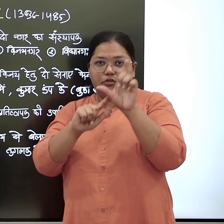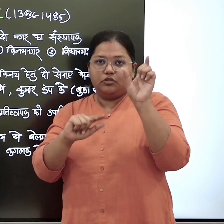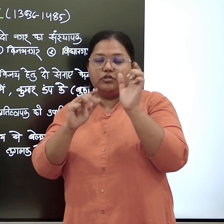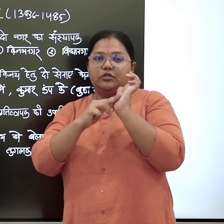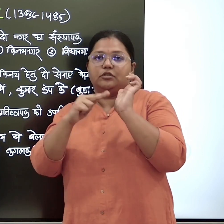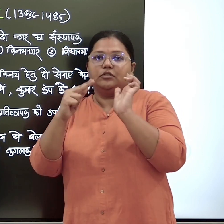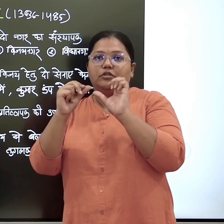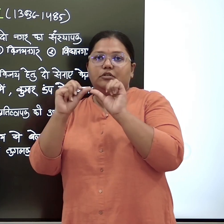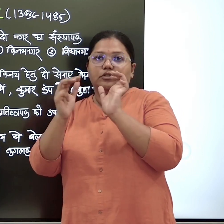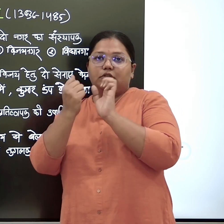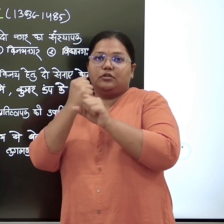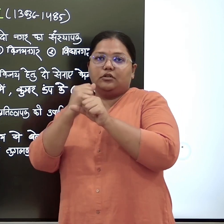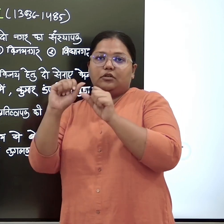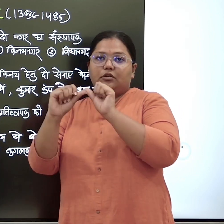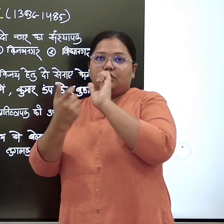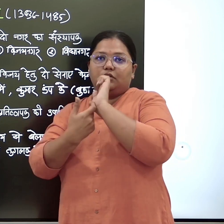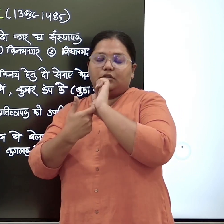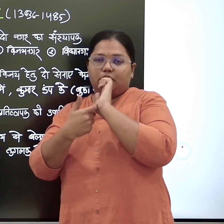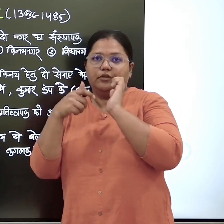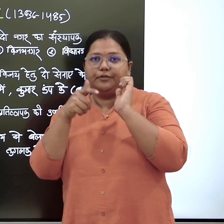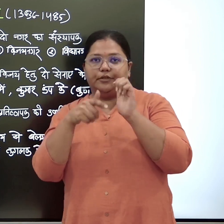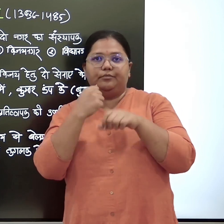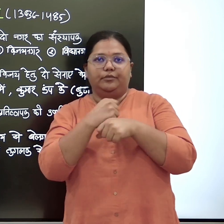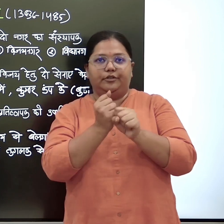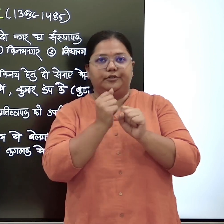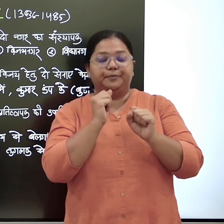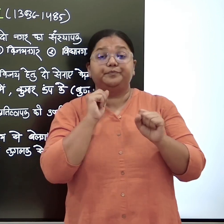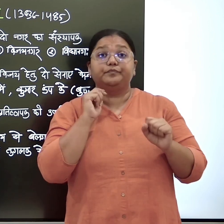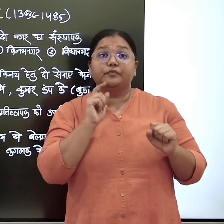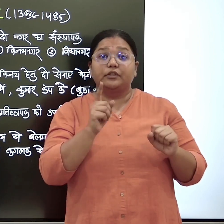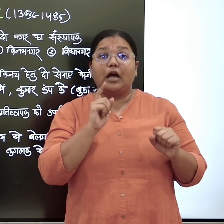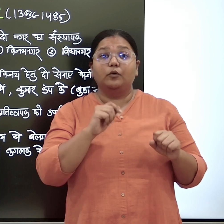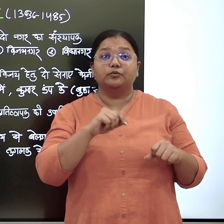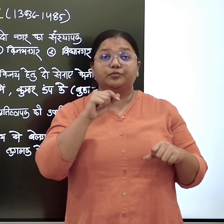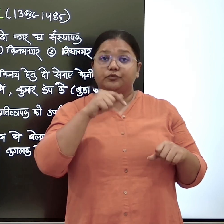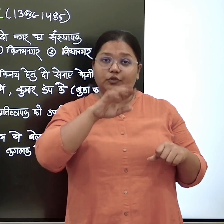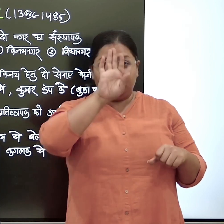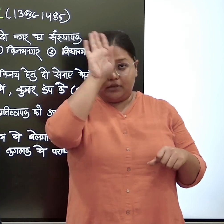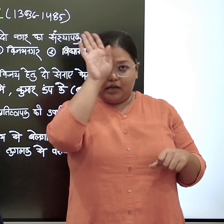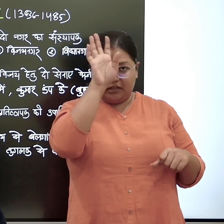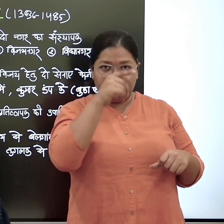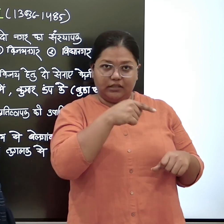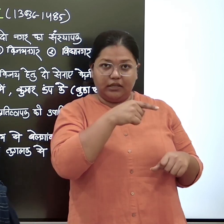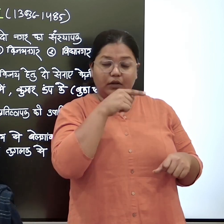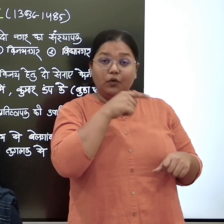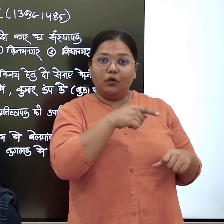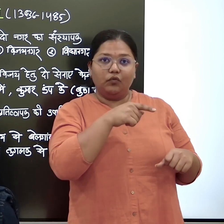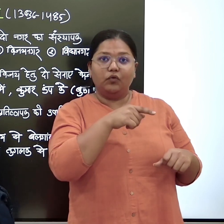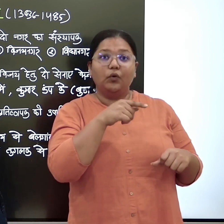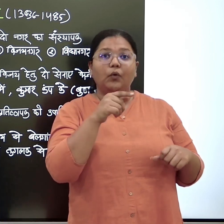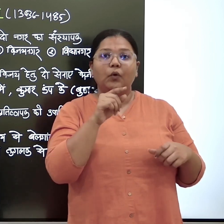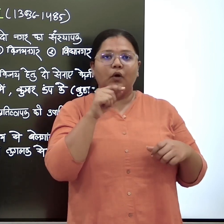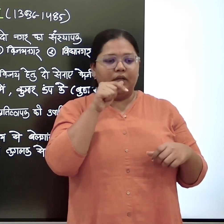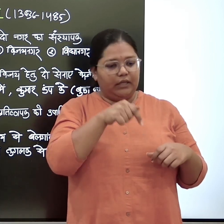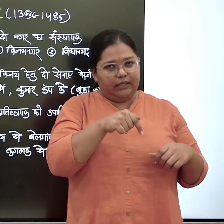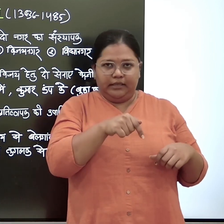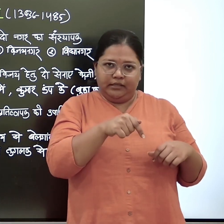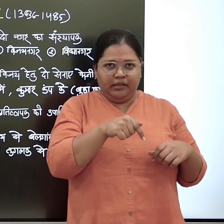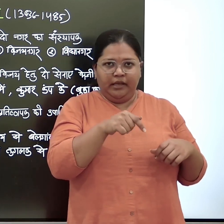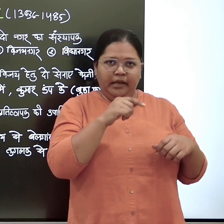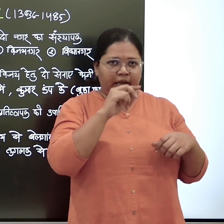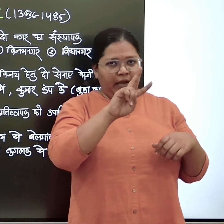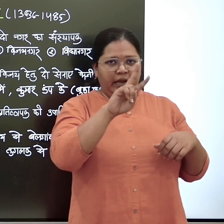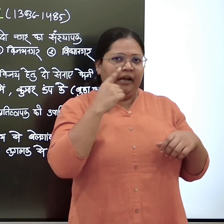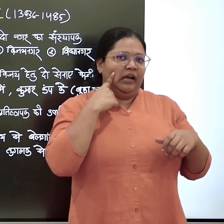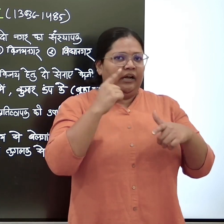है तो अपना राज्य तो स्वतंत्र हो गया लेकिन बाकी राज्यों को भी अपने जो है वो अधीन करने का प्रयास करता